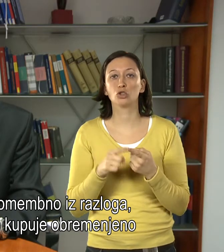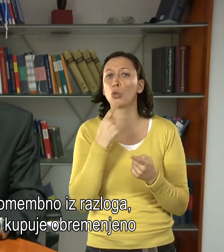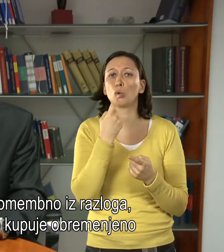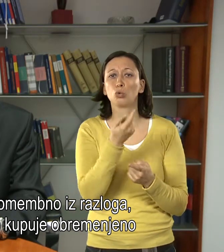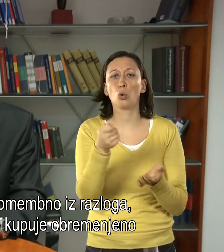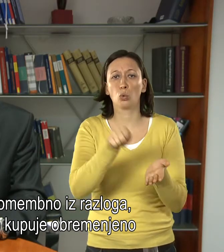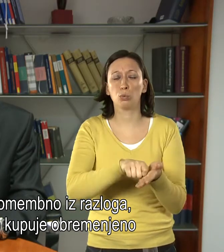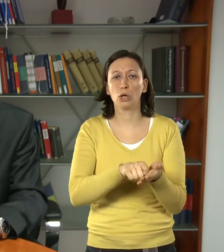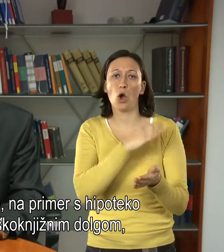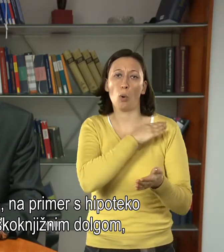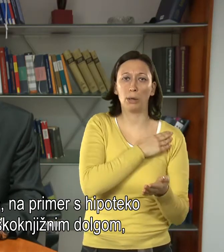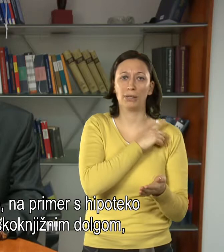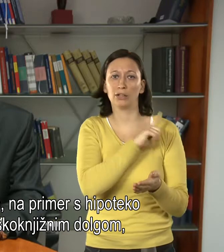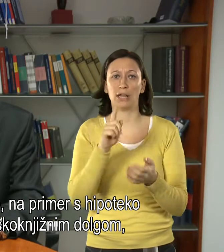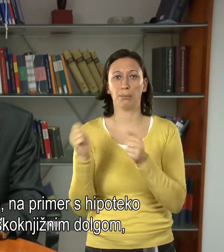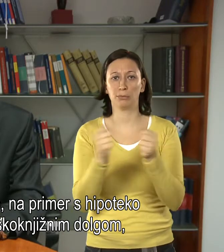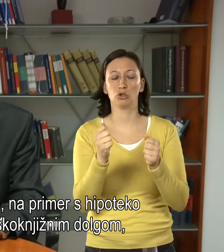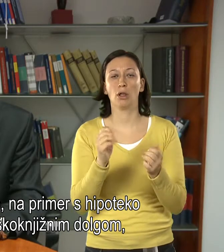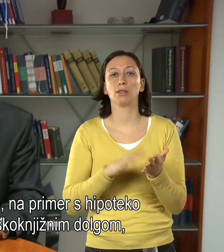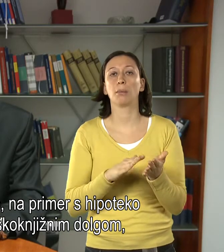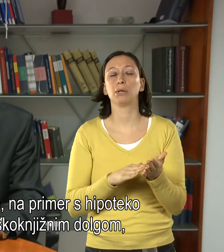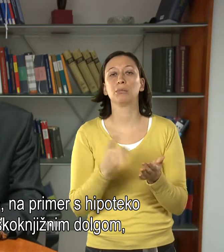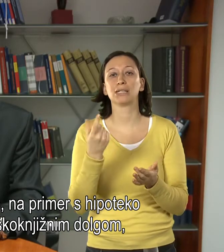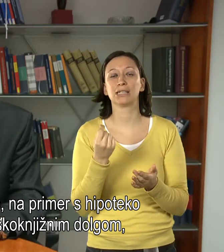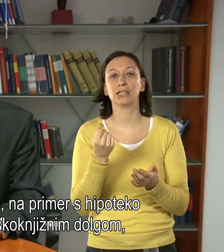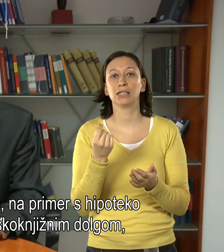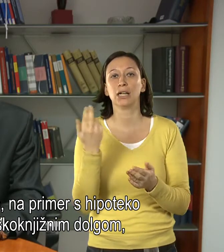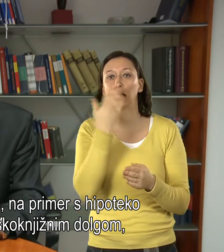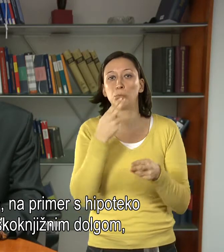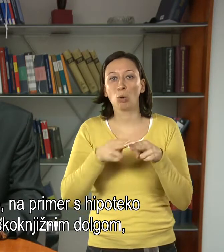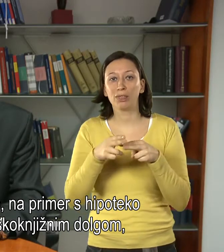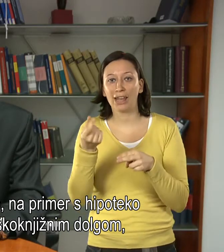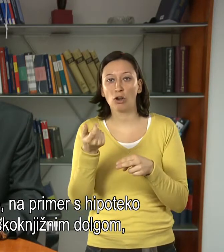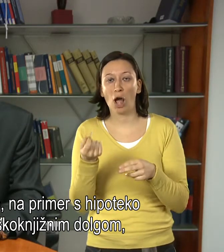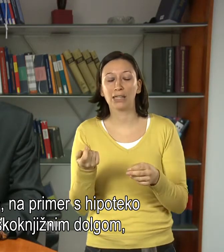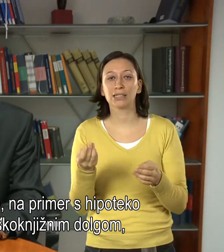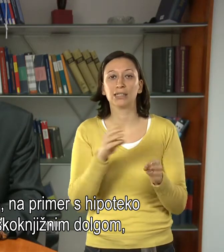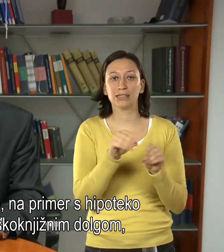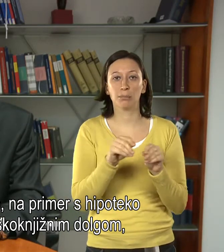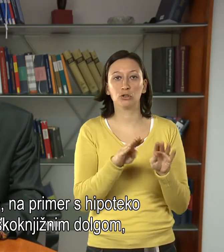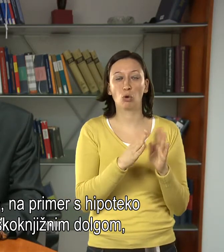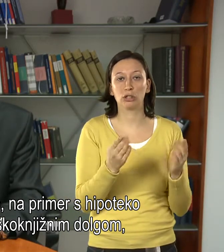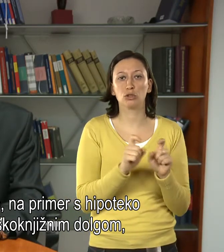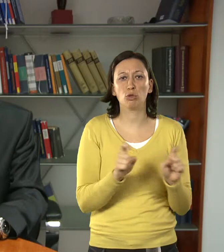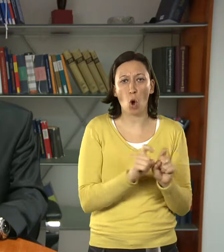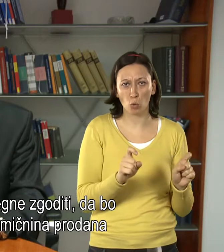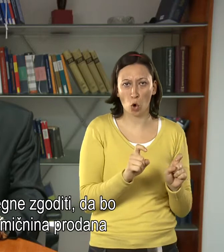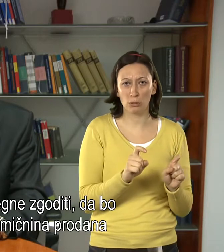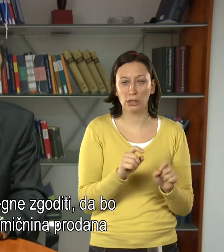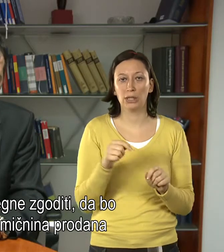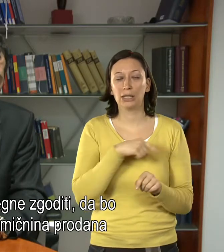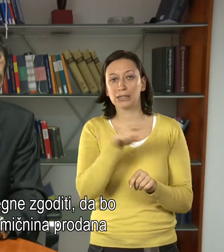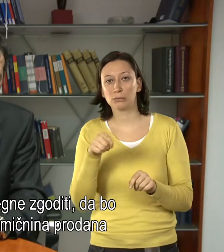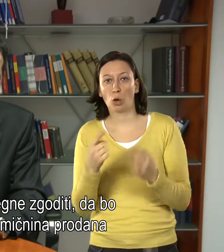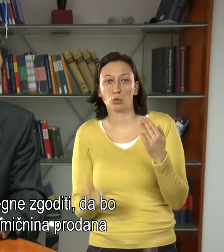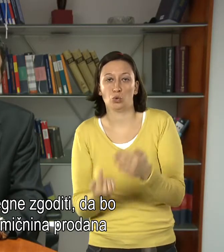nekdo kupuje obremenjeno nepremičnino, na primer z hipoteko ali pa z zemljiškoknjižnim dolgom, se